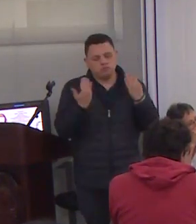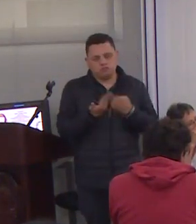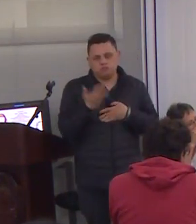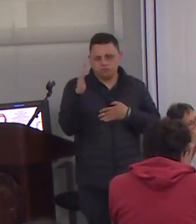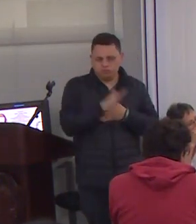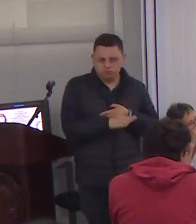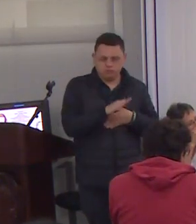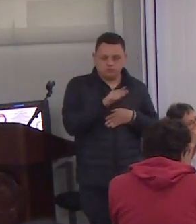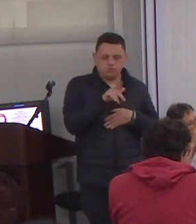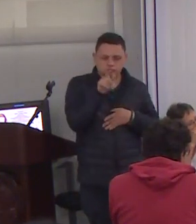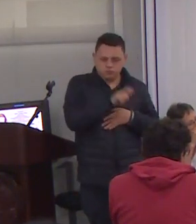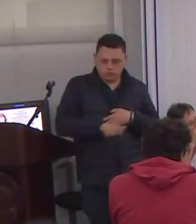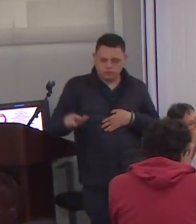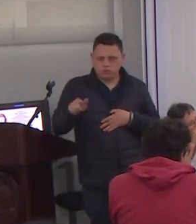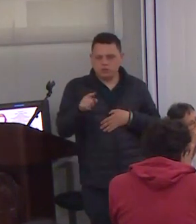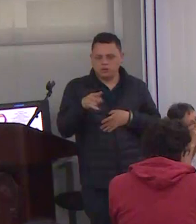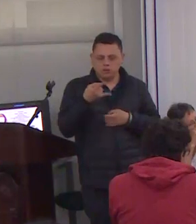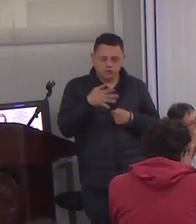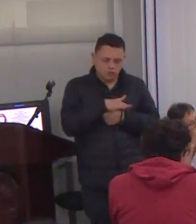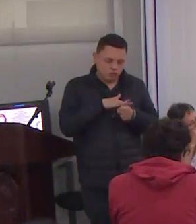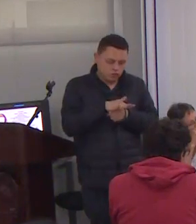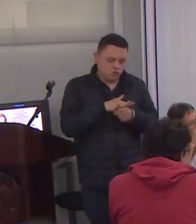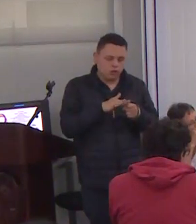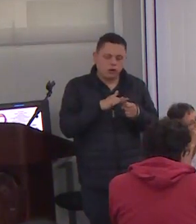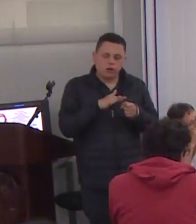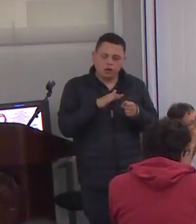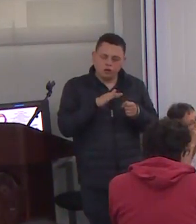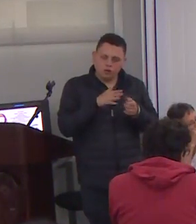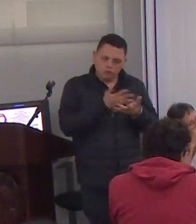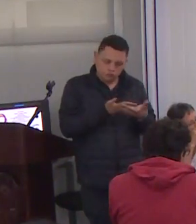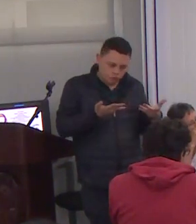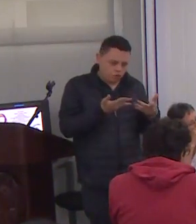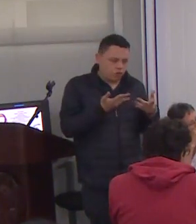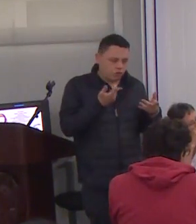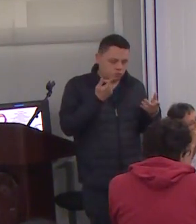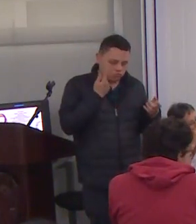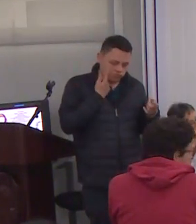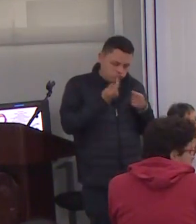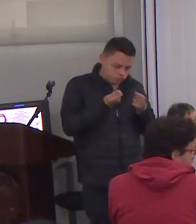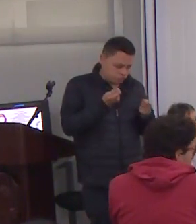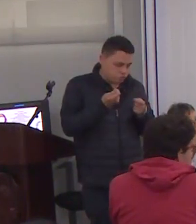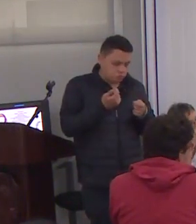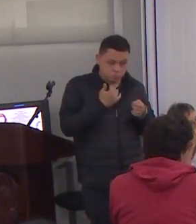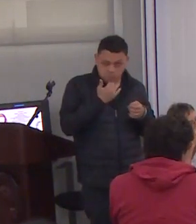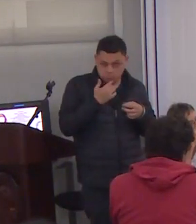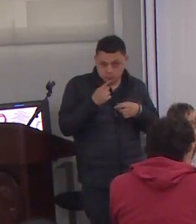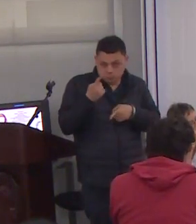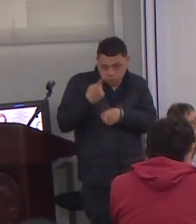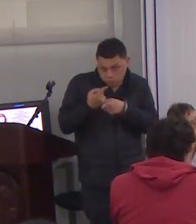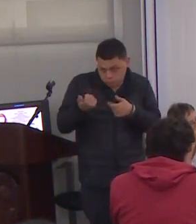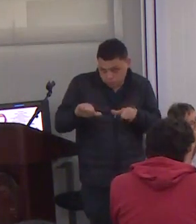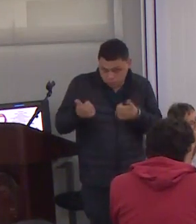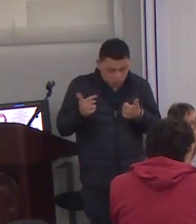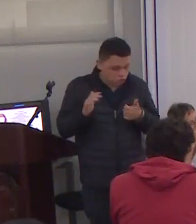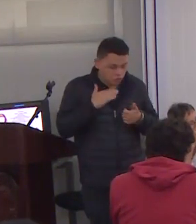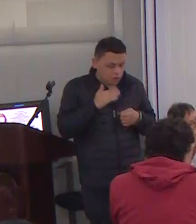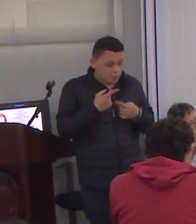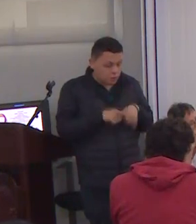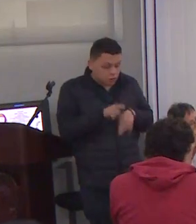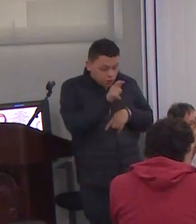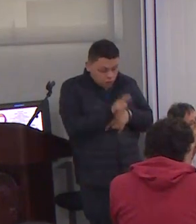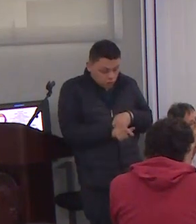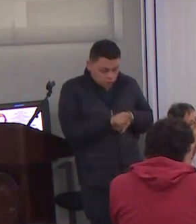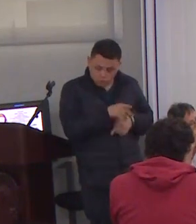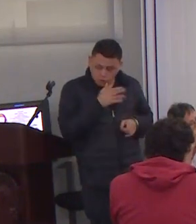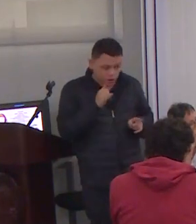diagnóstico se hace un manejo no sé si sea el adecuado pero los que no los que no